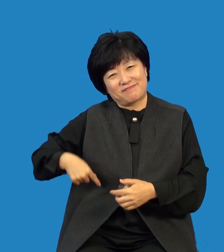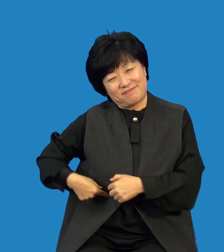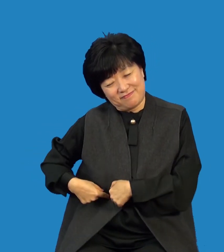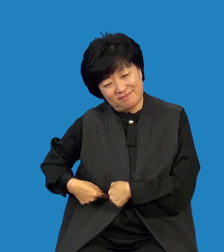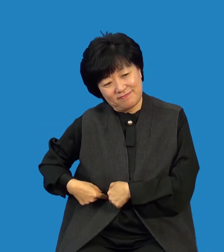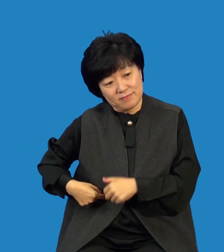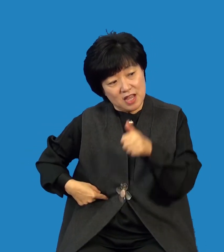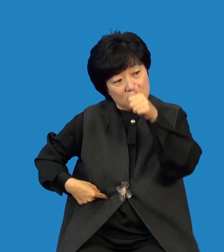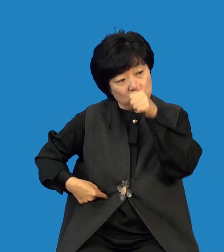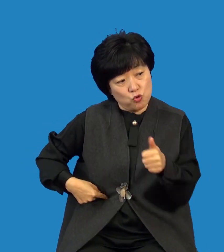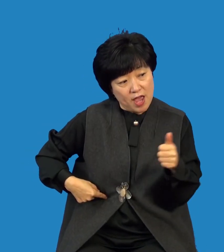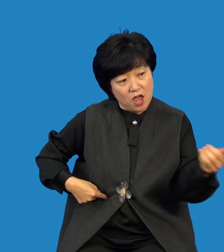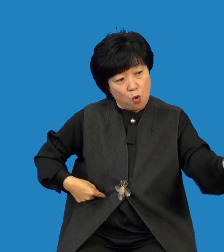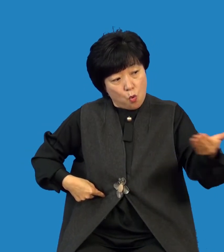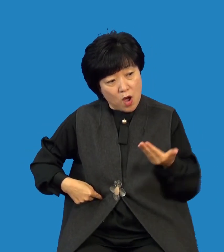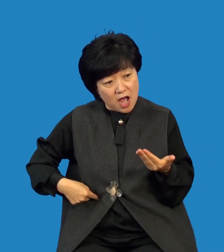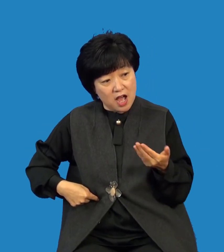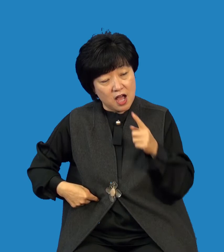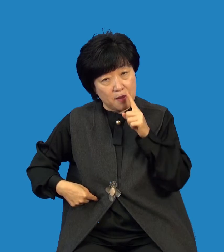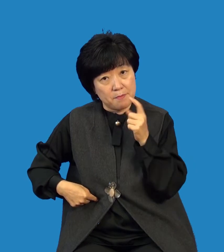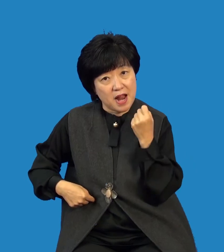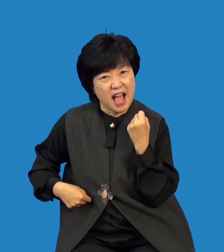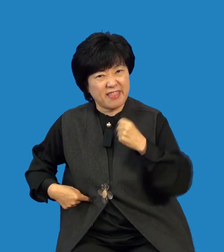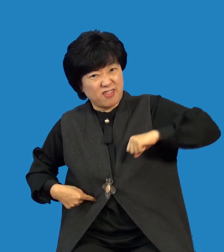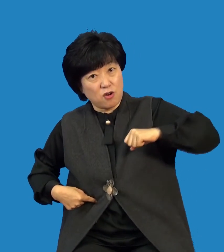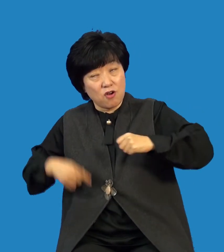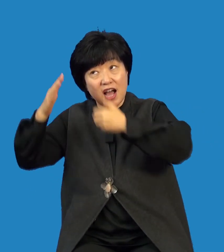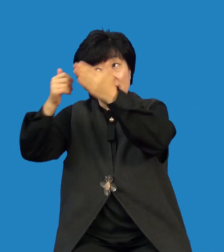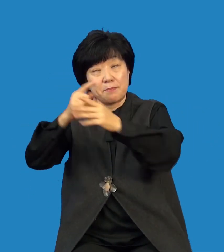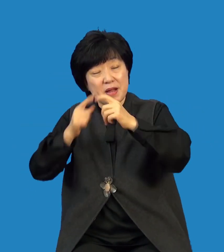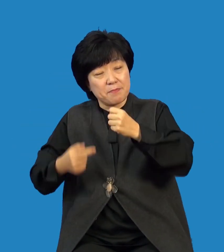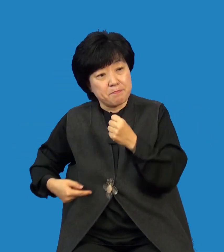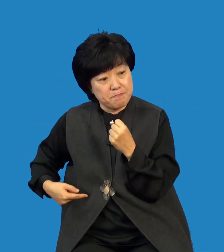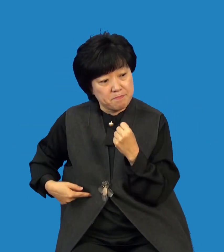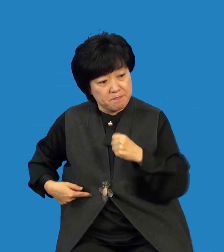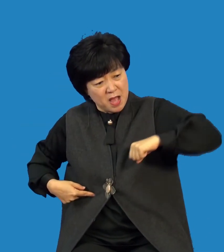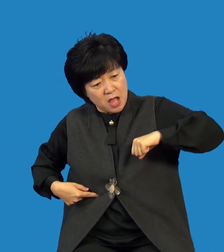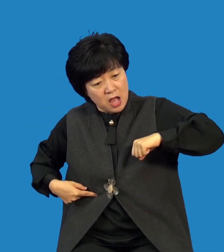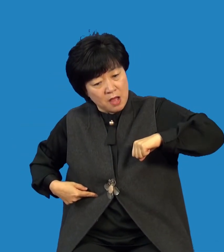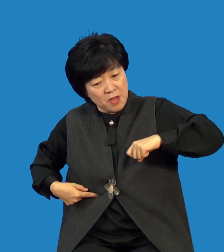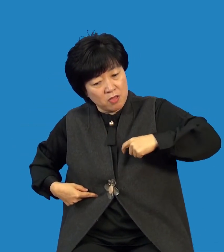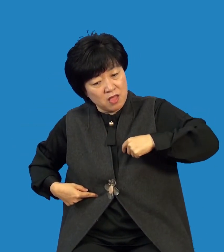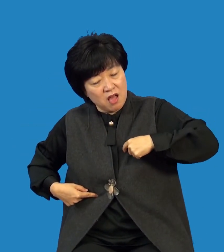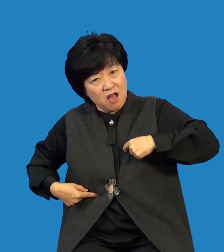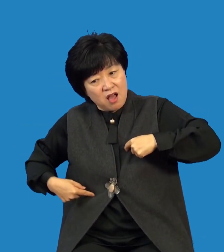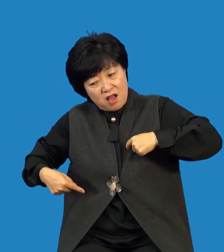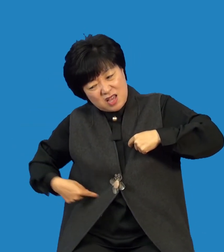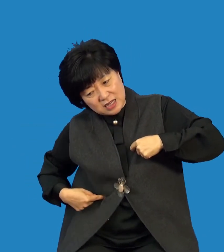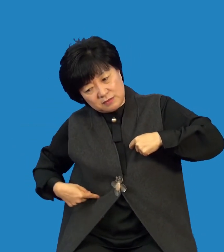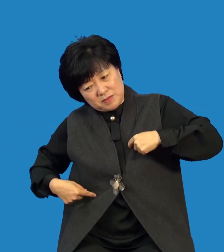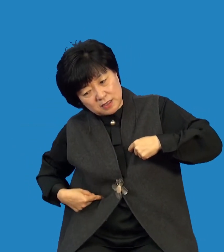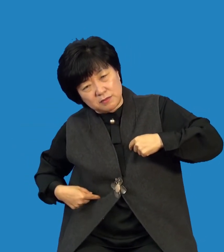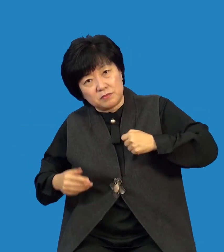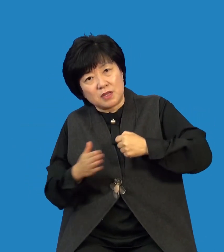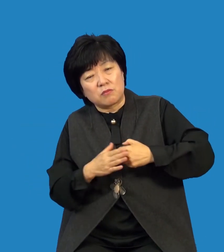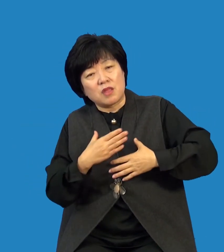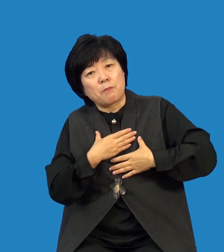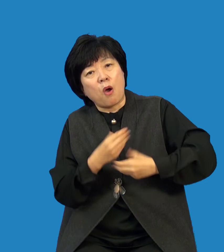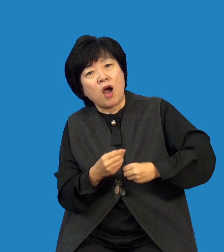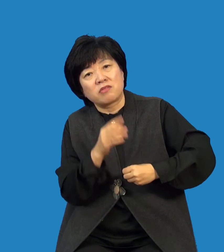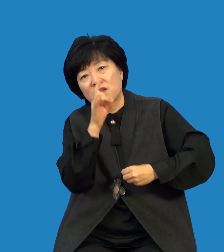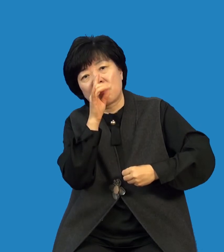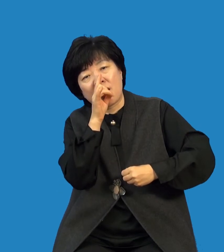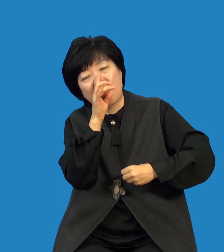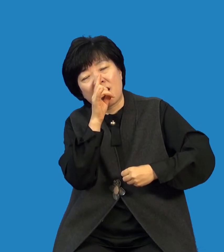가운데 들어오고 불순종이 들어오잖아요. 그러면 아무리 하나님이 계신 걸 알아도 평안을 누리는 걸 잃어버려요. 그래서 하나님께서 우리에게